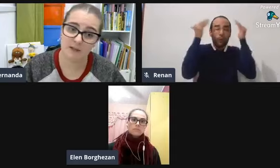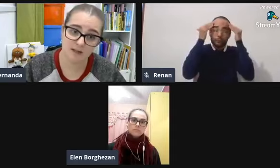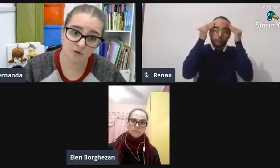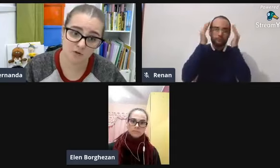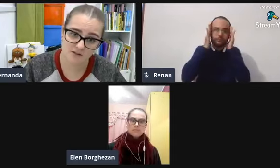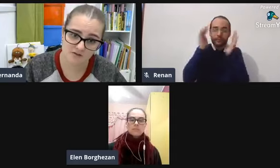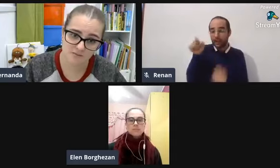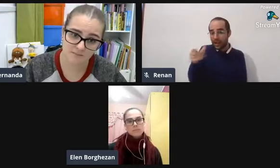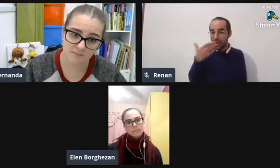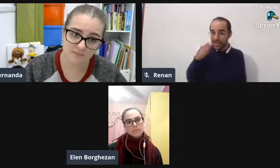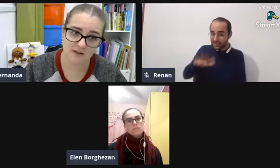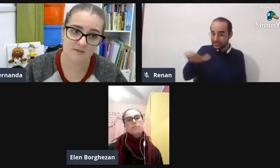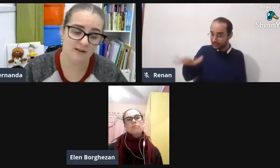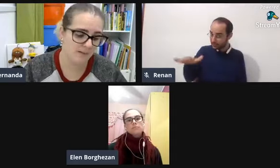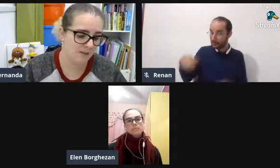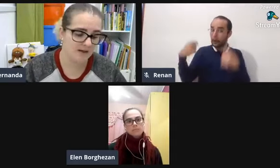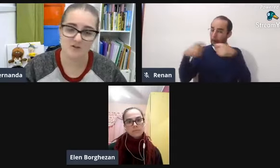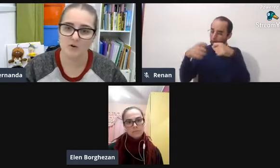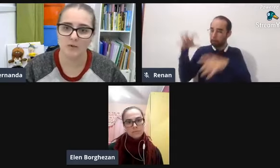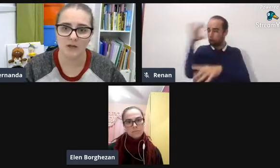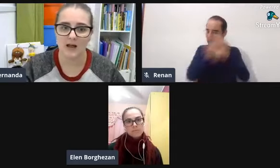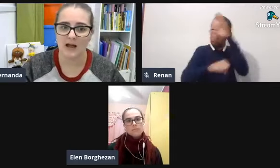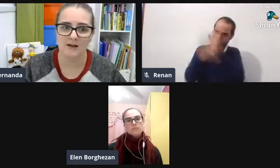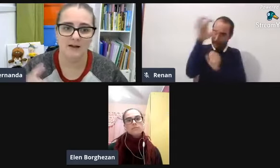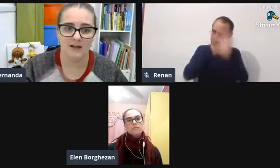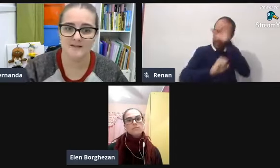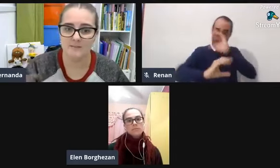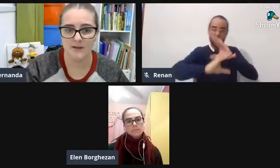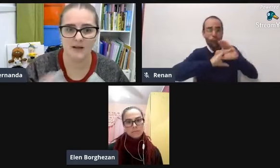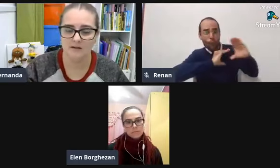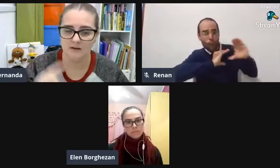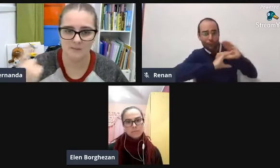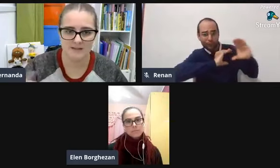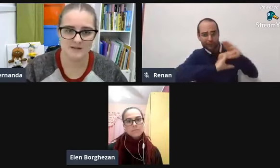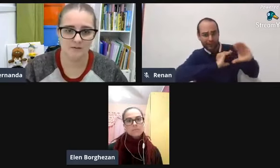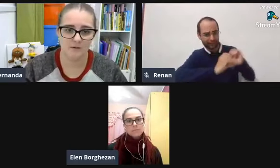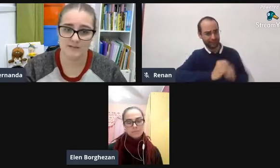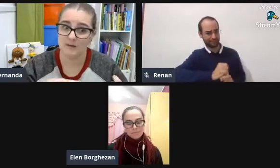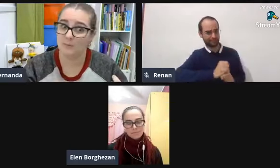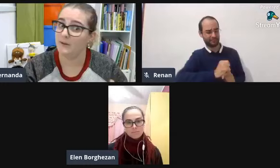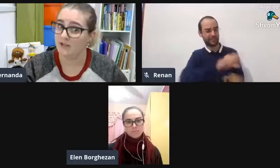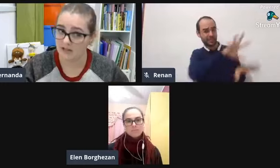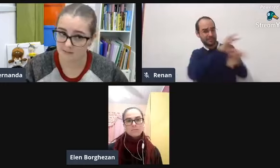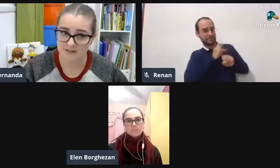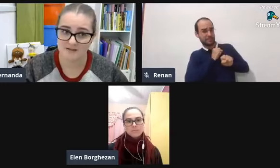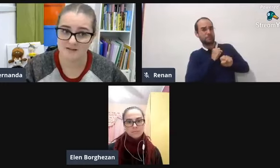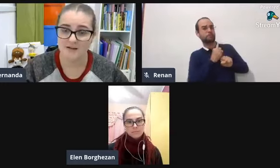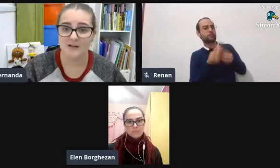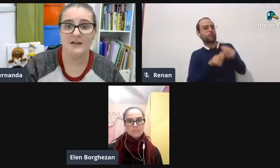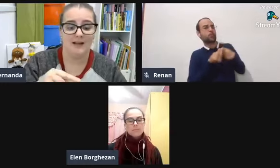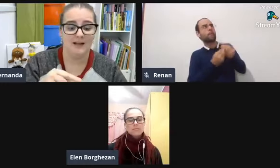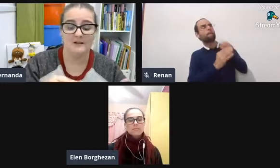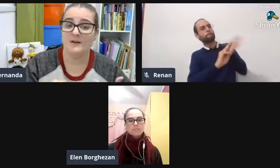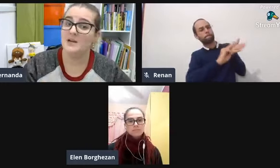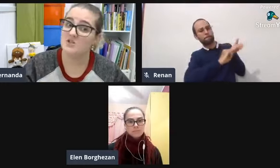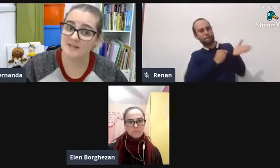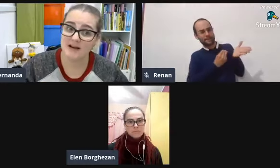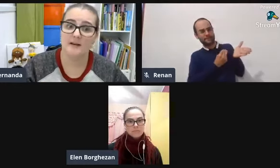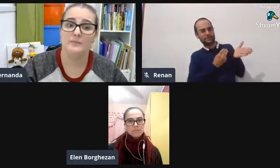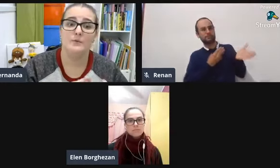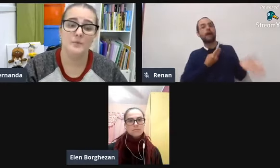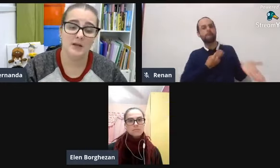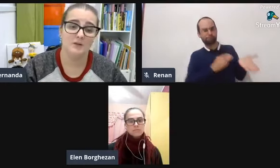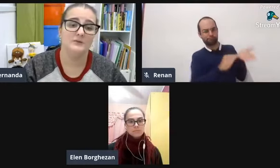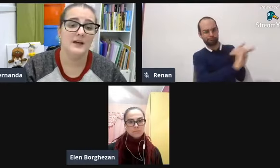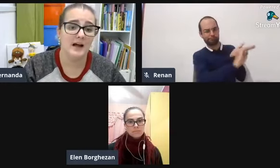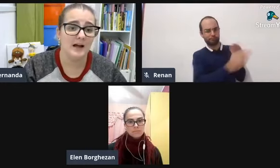vai ter que aprender tudo isso. Ela vai ter que aprender a se comunicar, receber e passar informação pela Libras. Ela vai